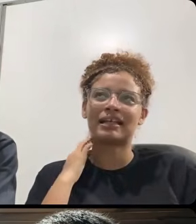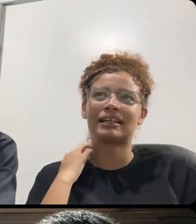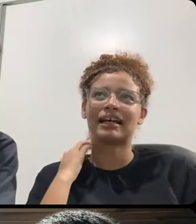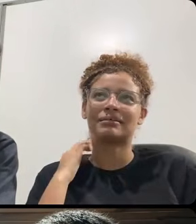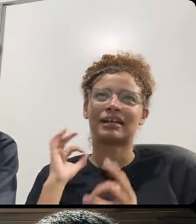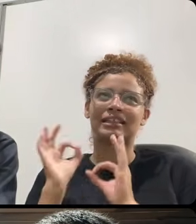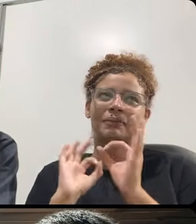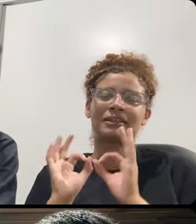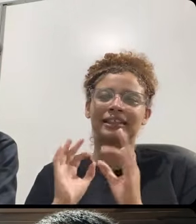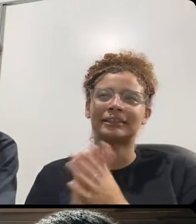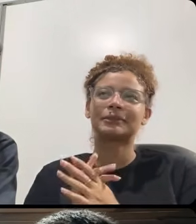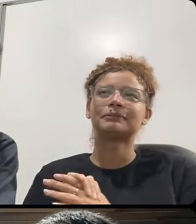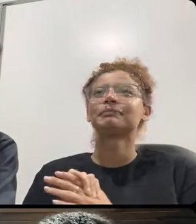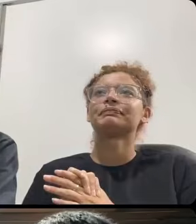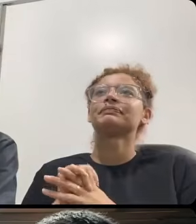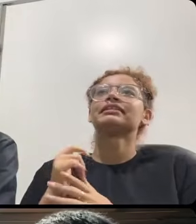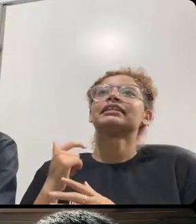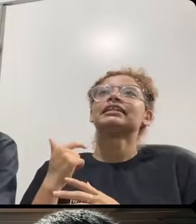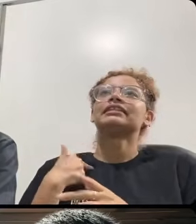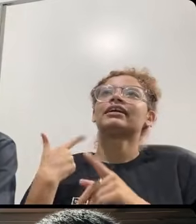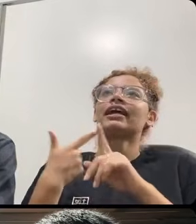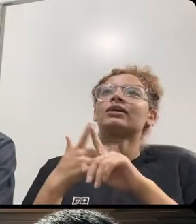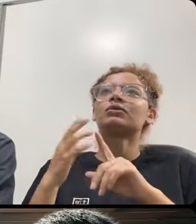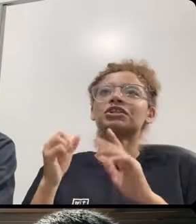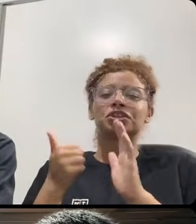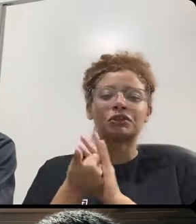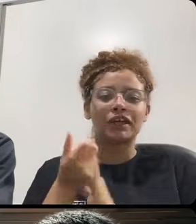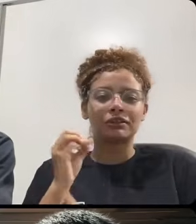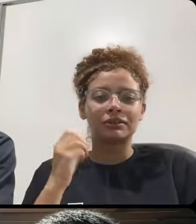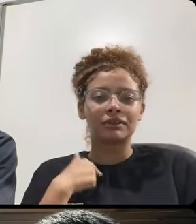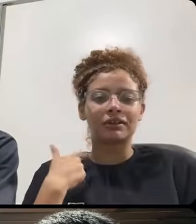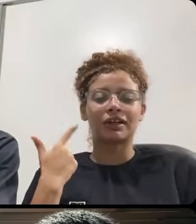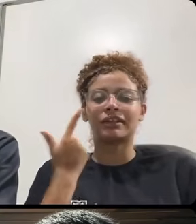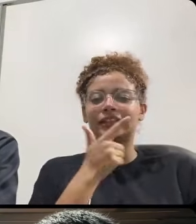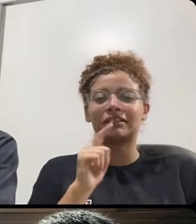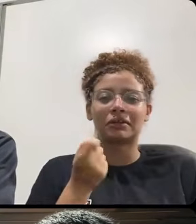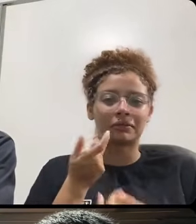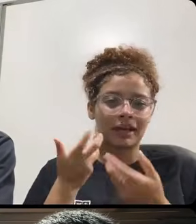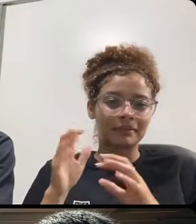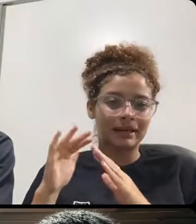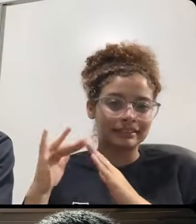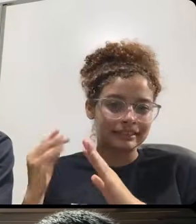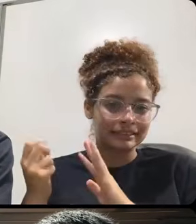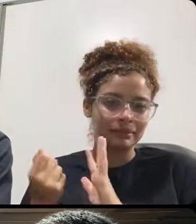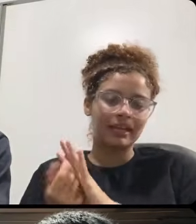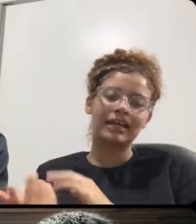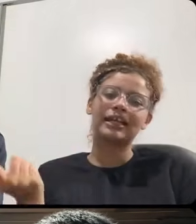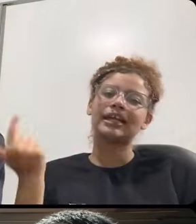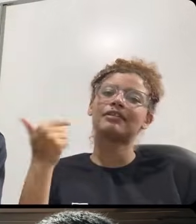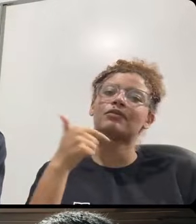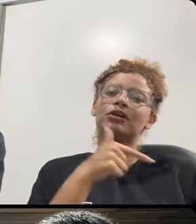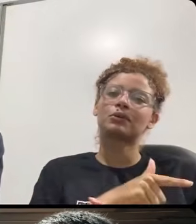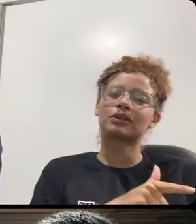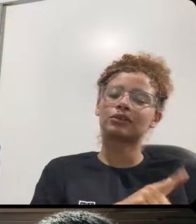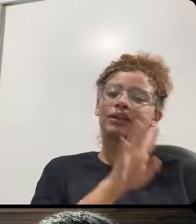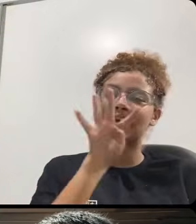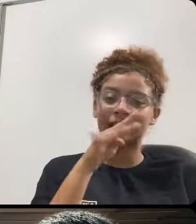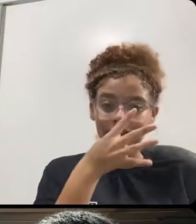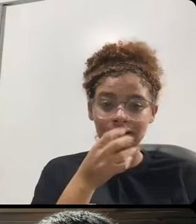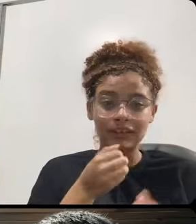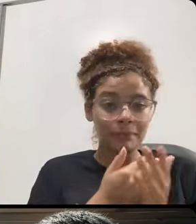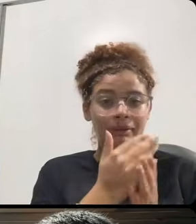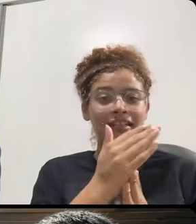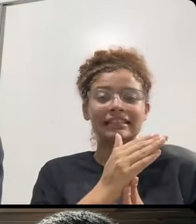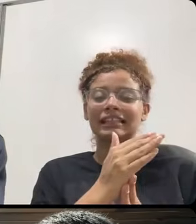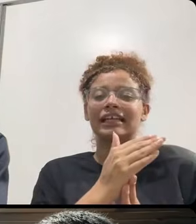me adaptar. Só que aí com 18 eu decido que eu não quero ir mais na Assembleia e aí volto para o quadrangular